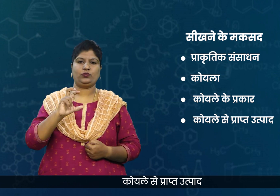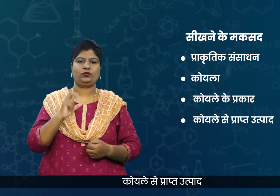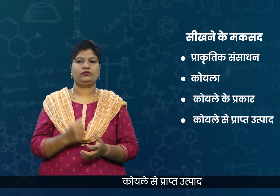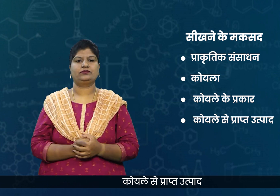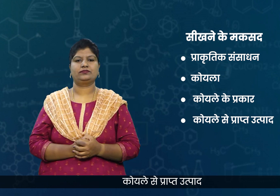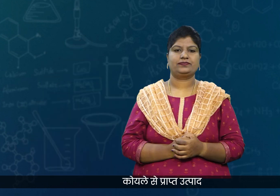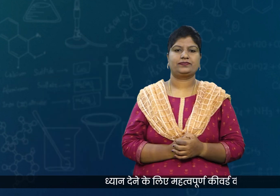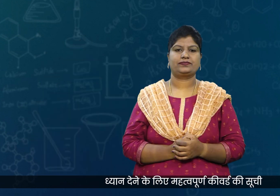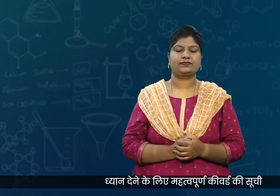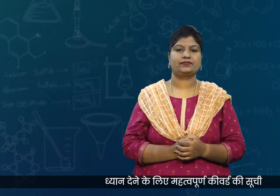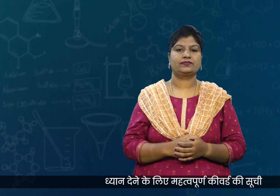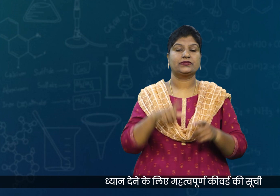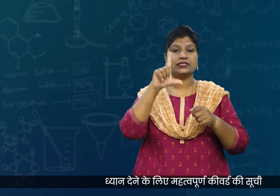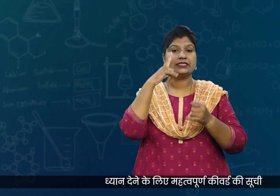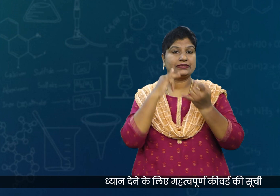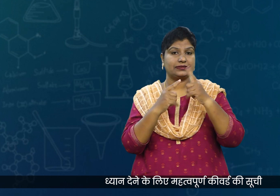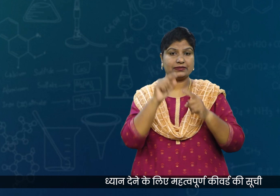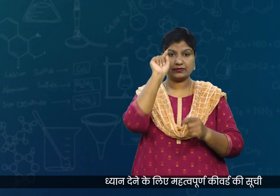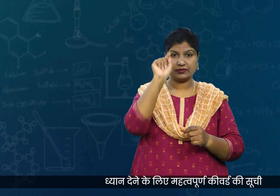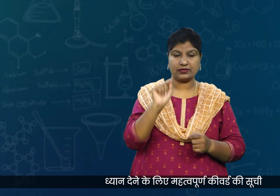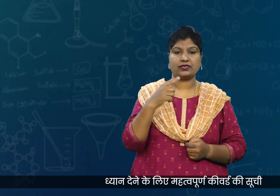ध्यान देने के लिए महत्वपूर्ण कीवर्ड की सूची।